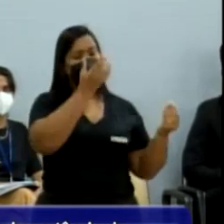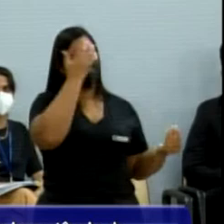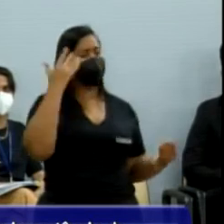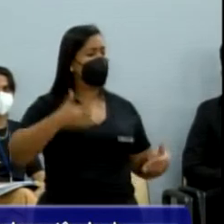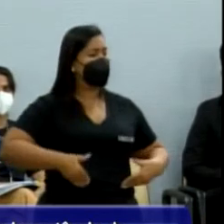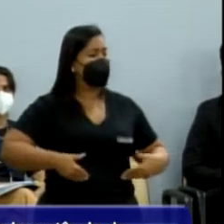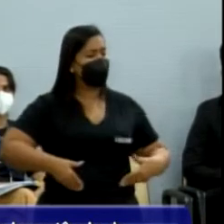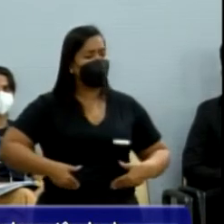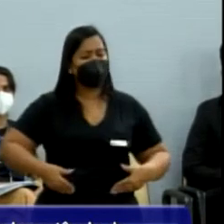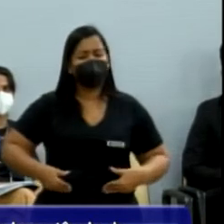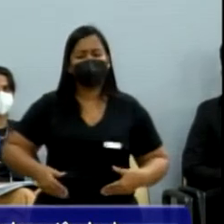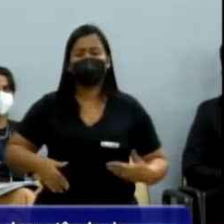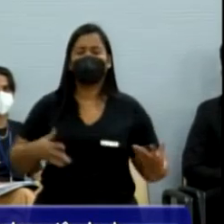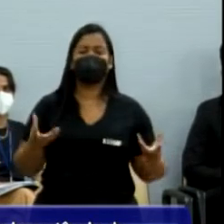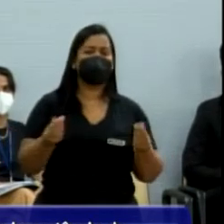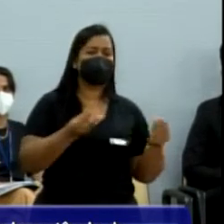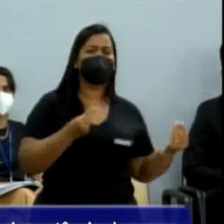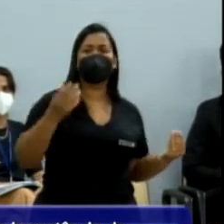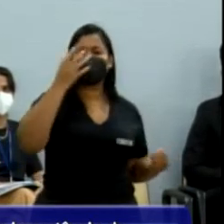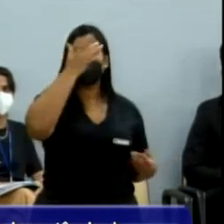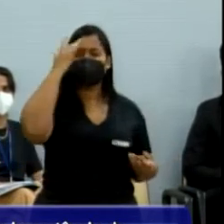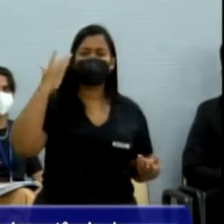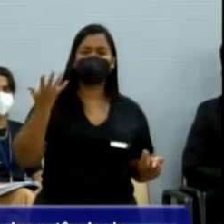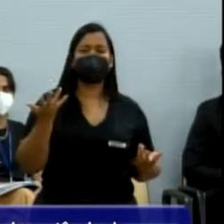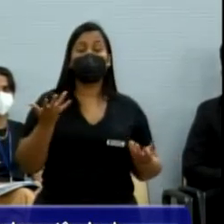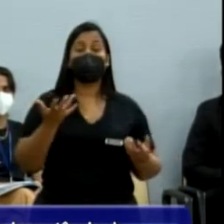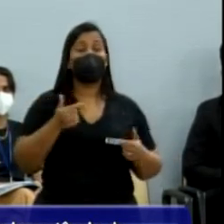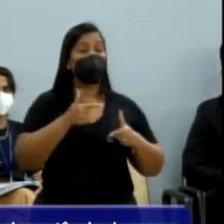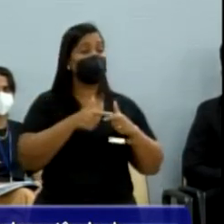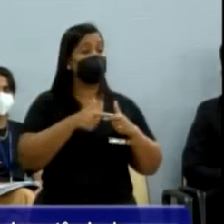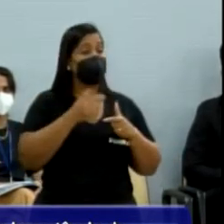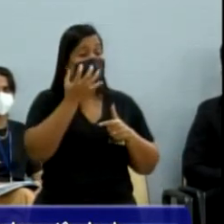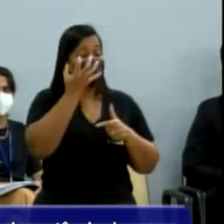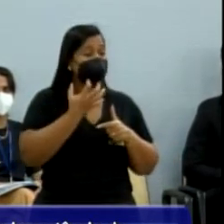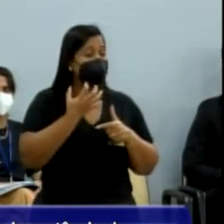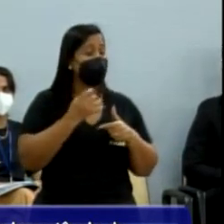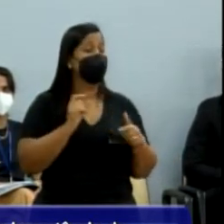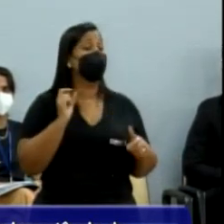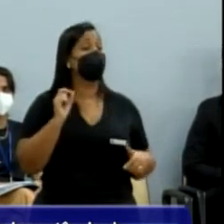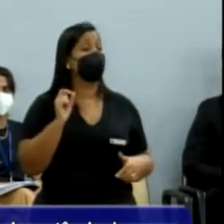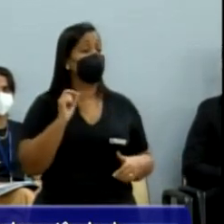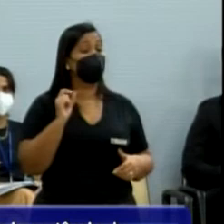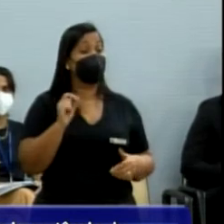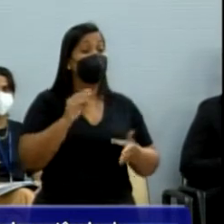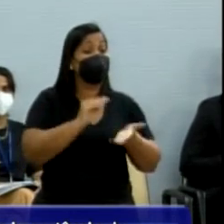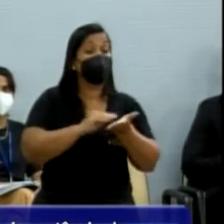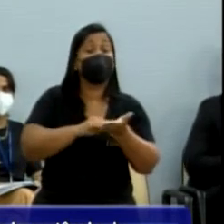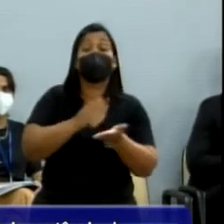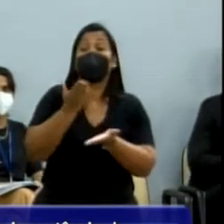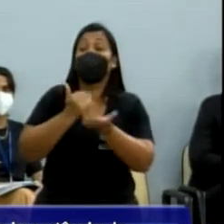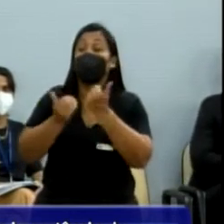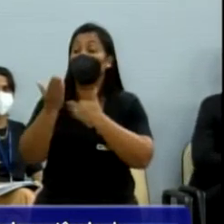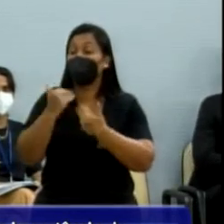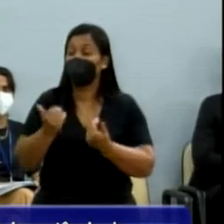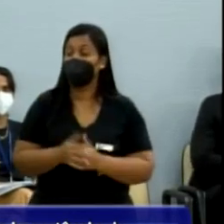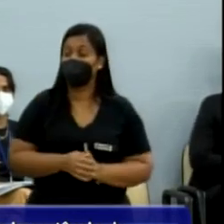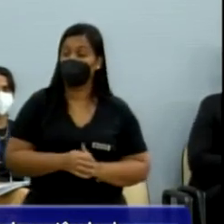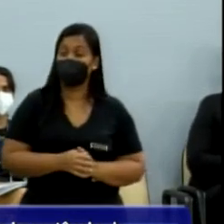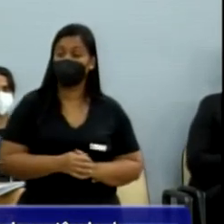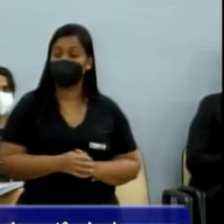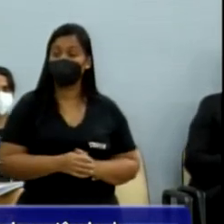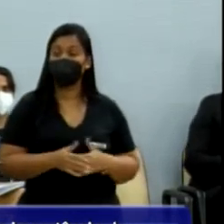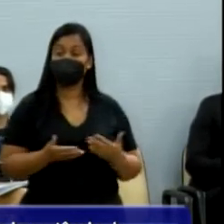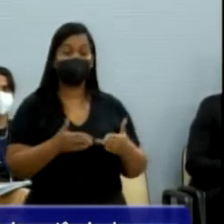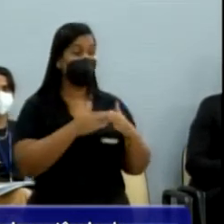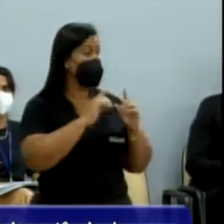passando fome, é muita gente com problemas sérios de alimentação. Então, eu vou